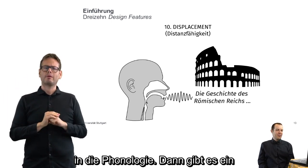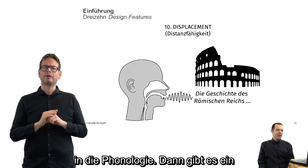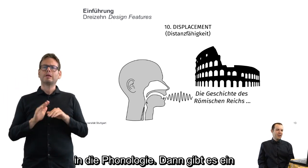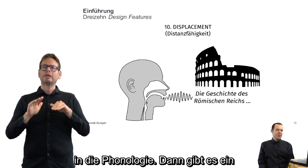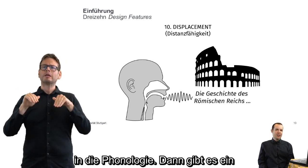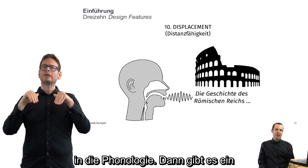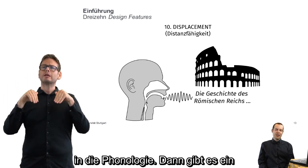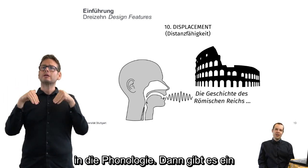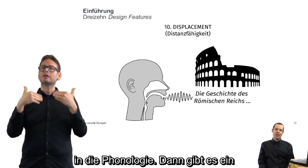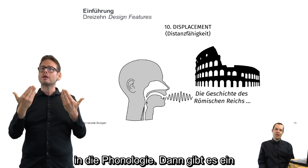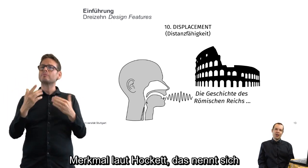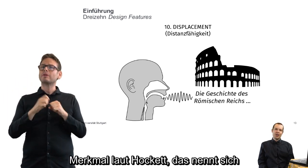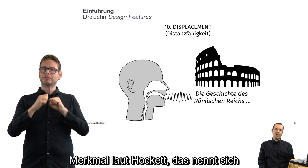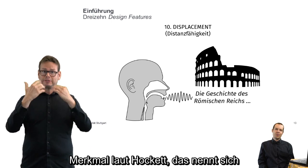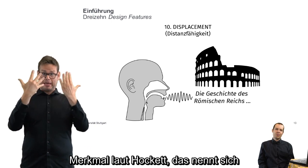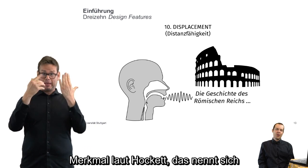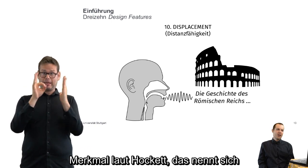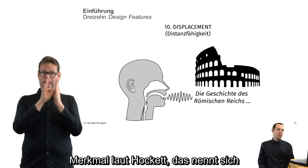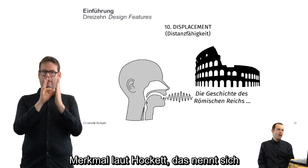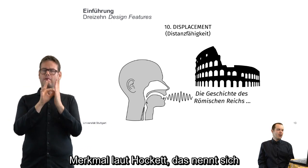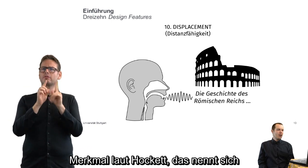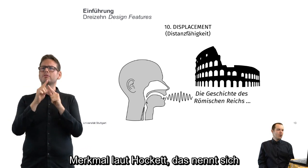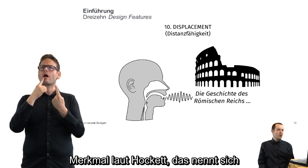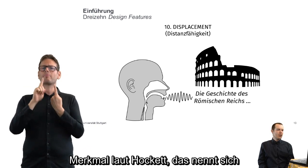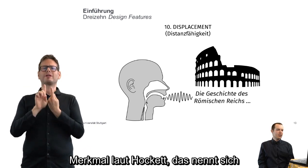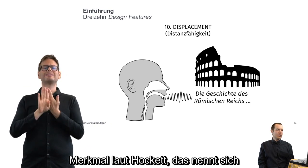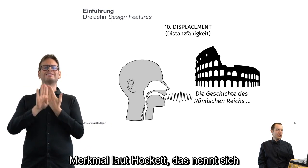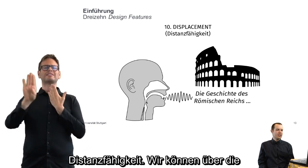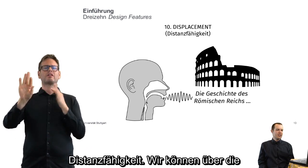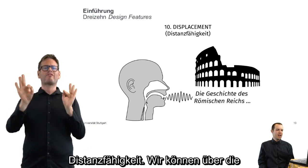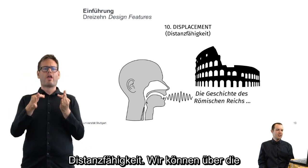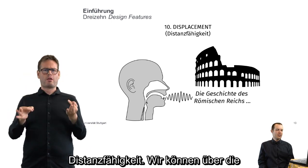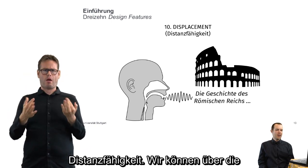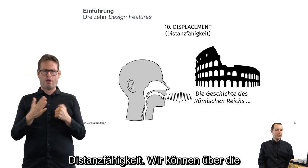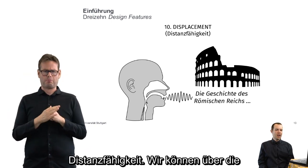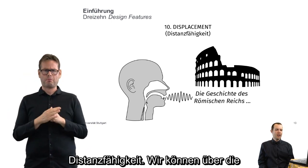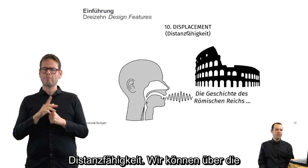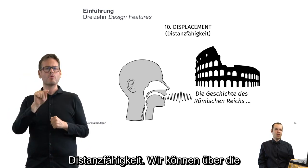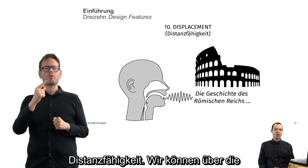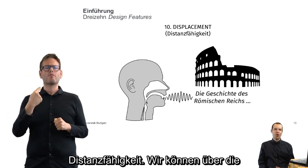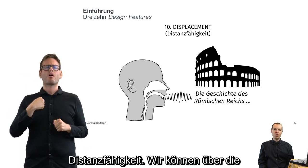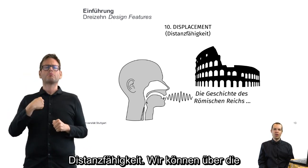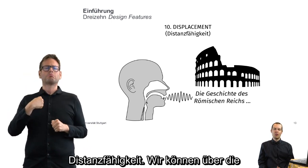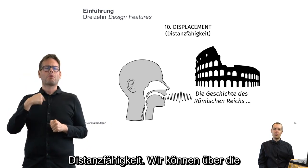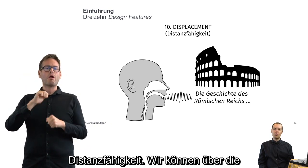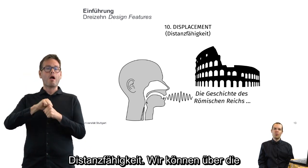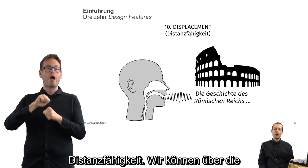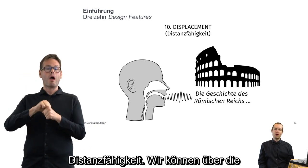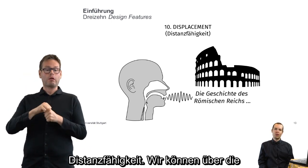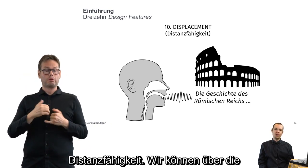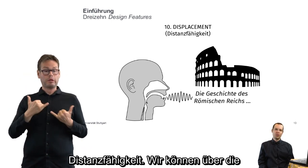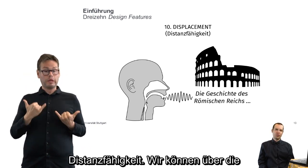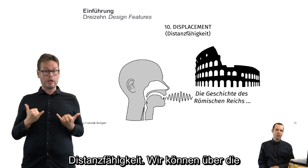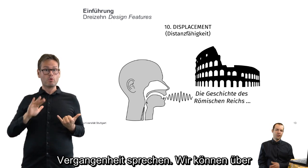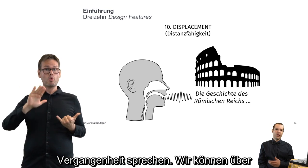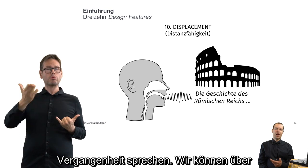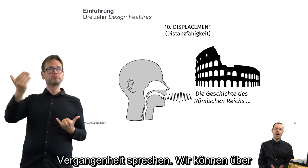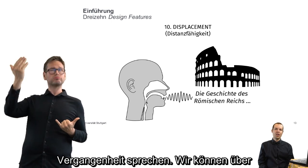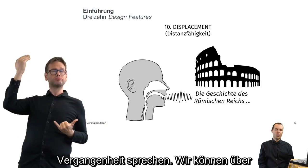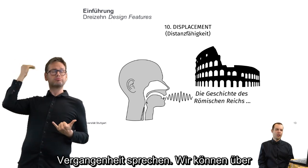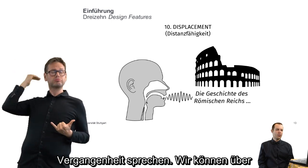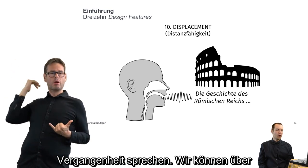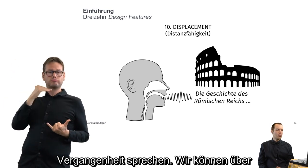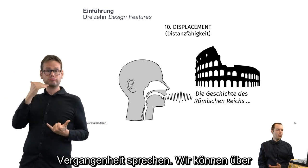Dann gibt es ein Merkmal laut Hocke, das nennt sich Distanzfähigkeit. Wir können über die